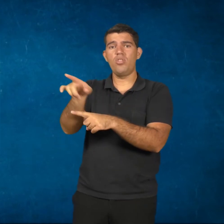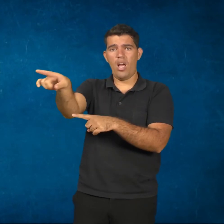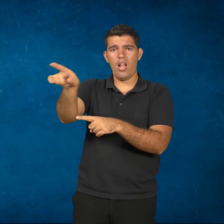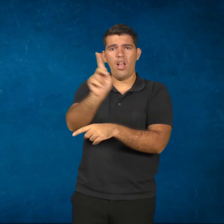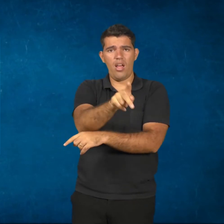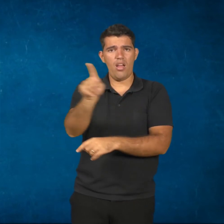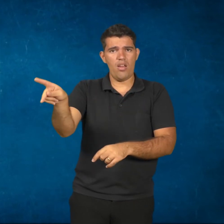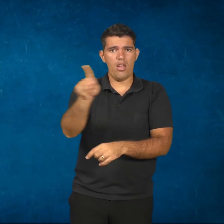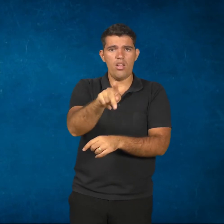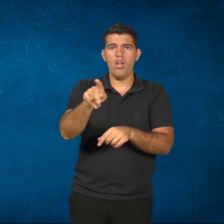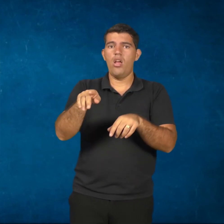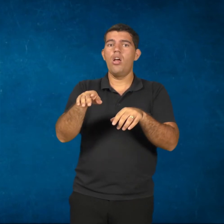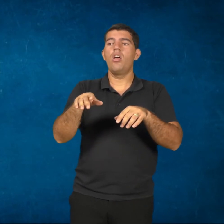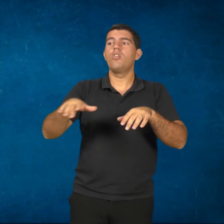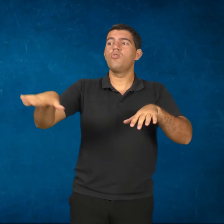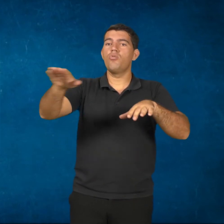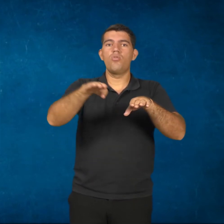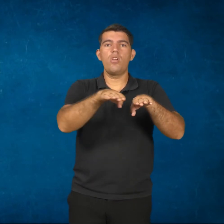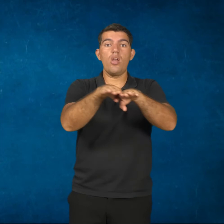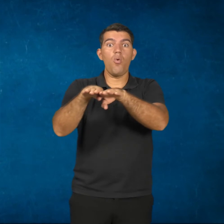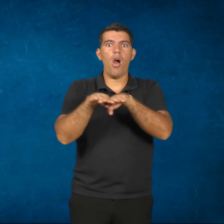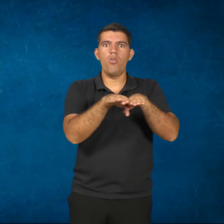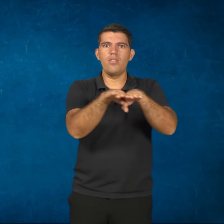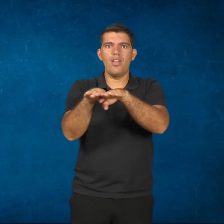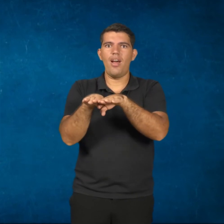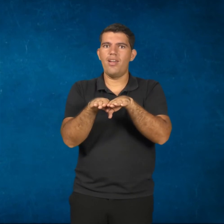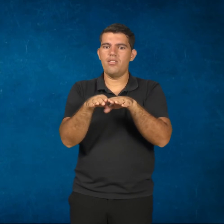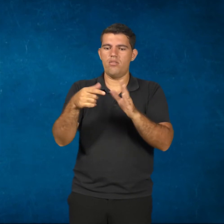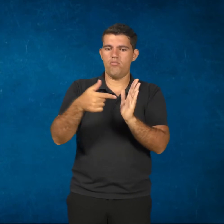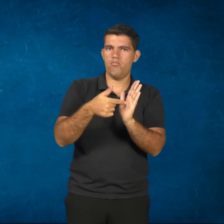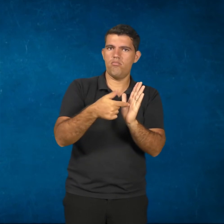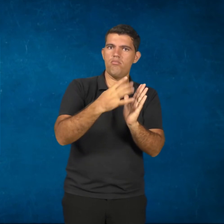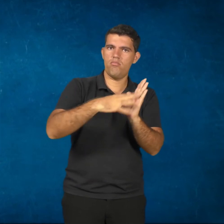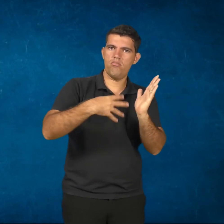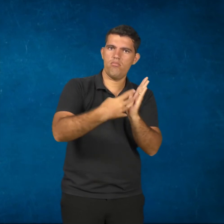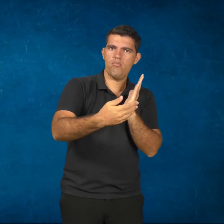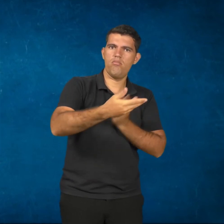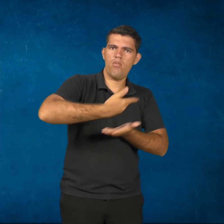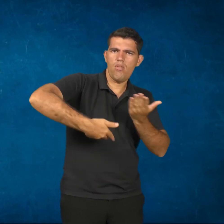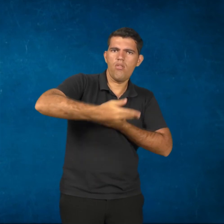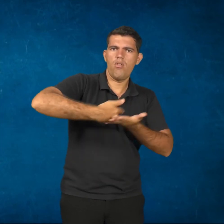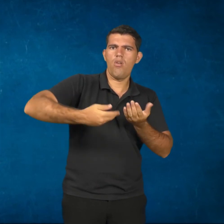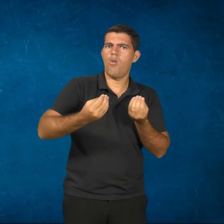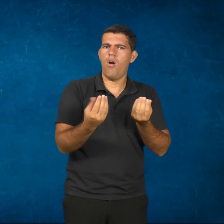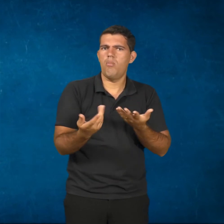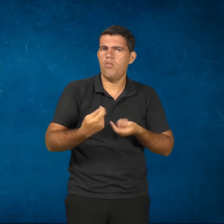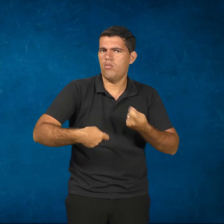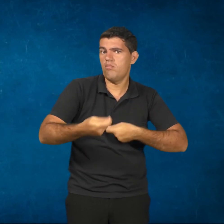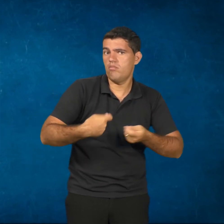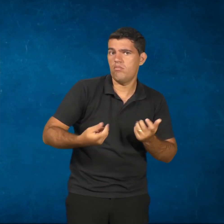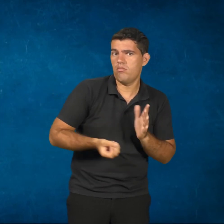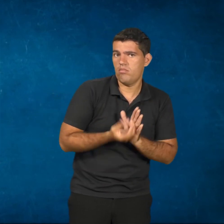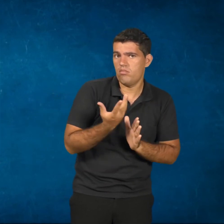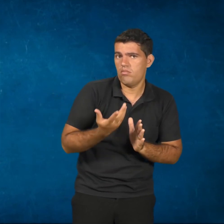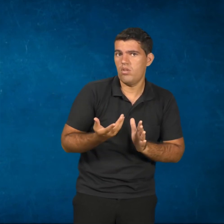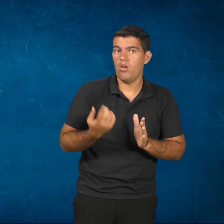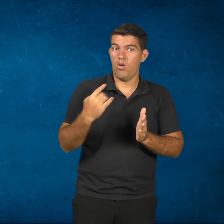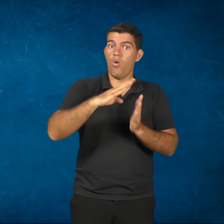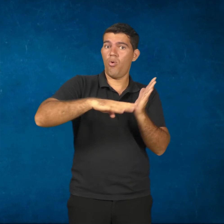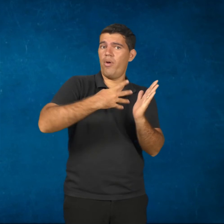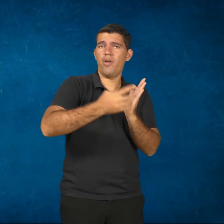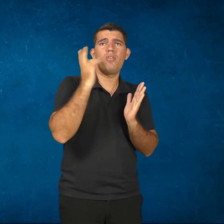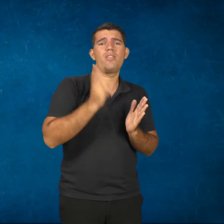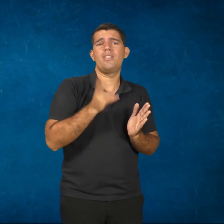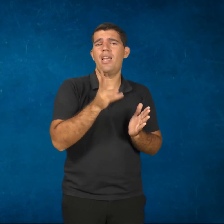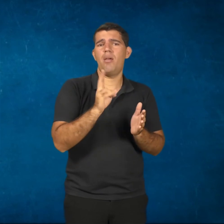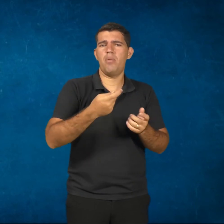professores igualdade de condições na negociação curricular. Porque o currículo ele é sempre negociado, desde